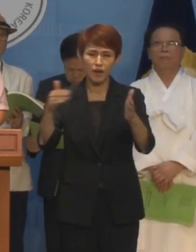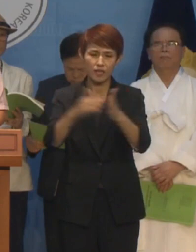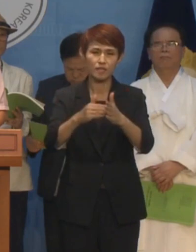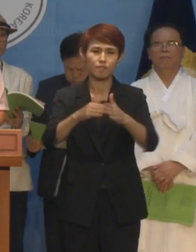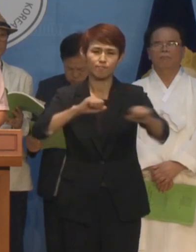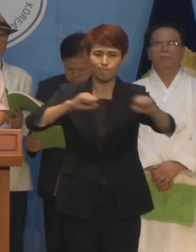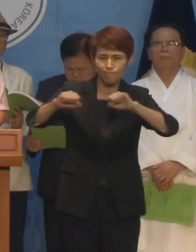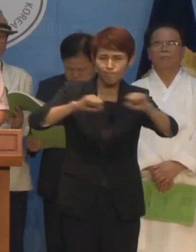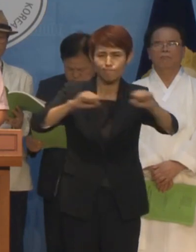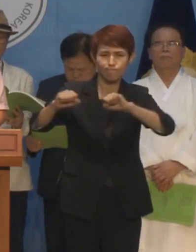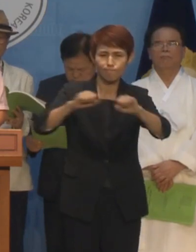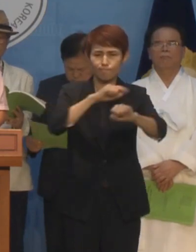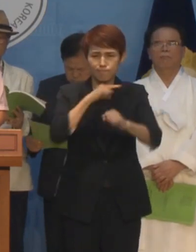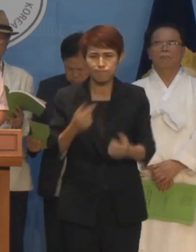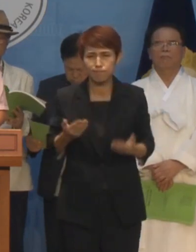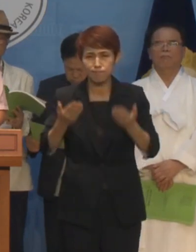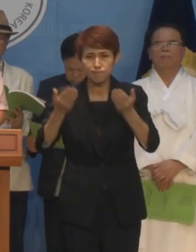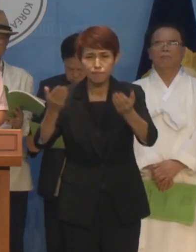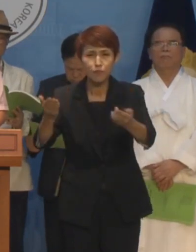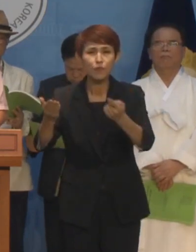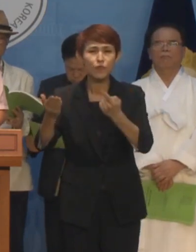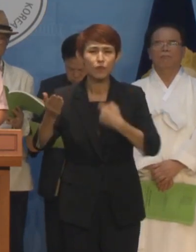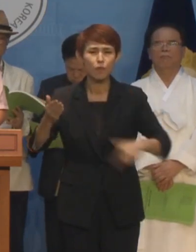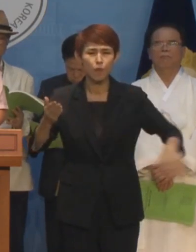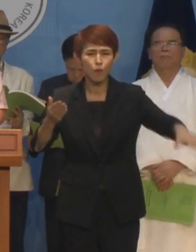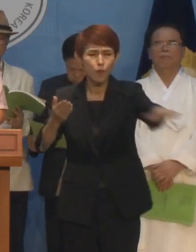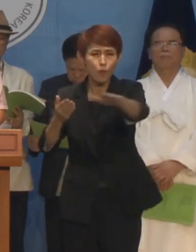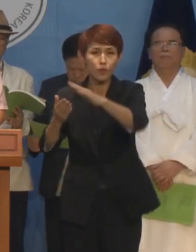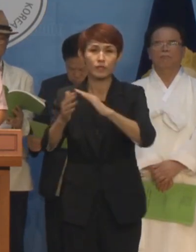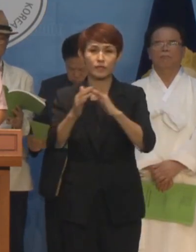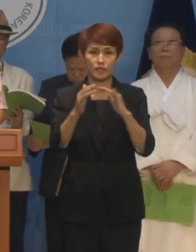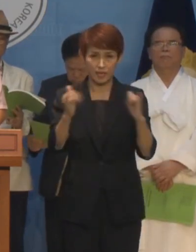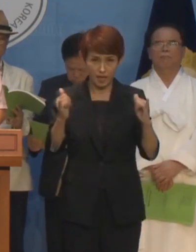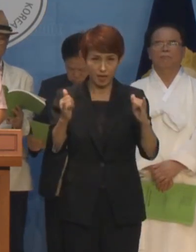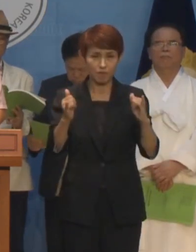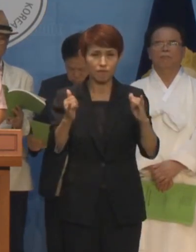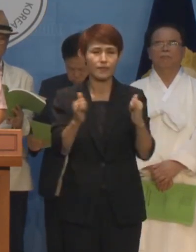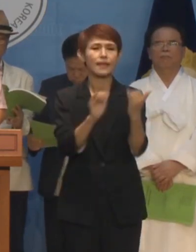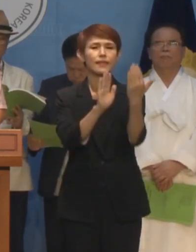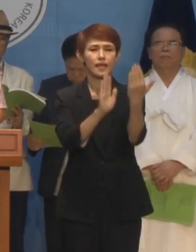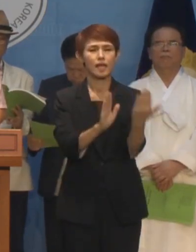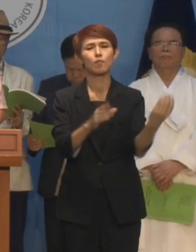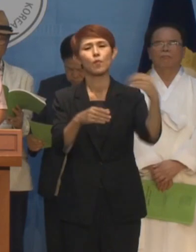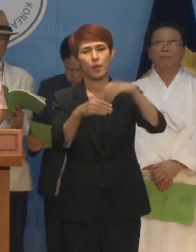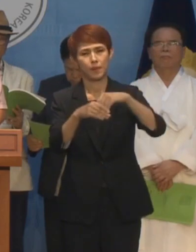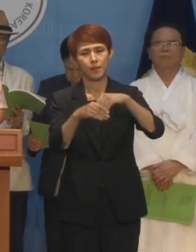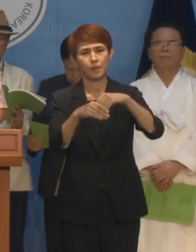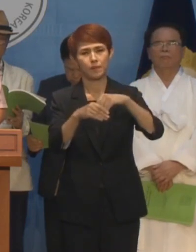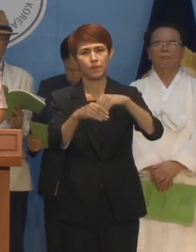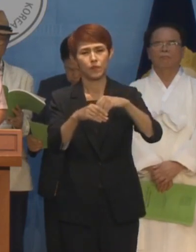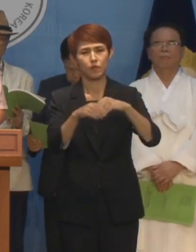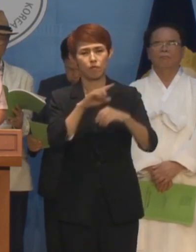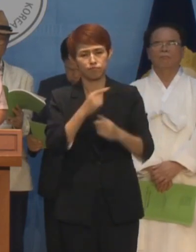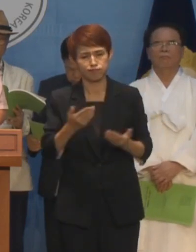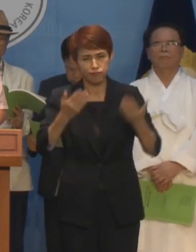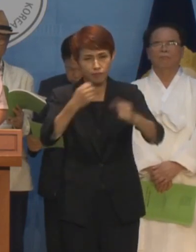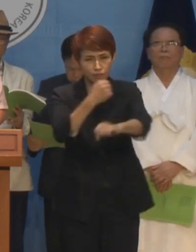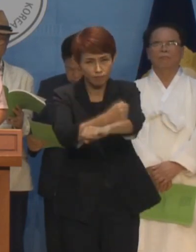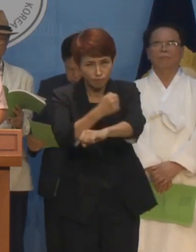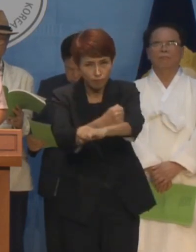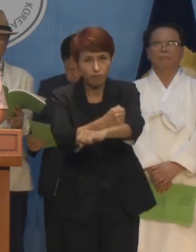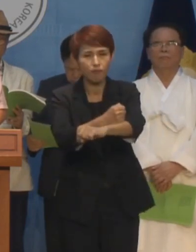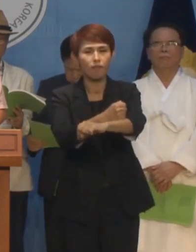참여하여 헌신하고 희생된 모든 사람을 그 대상으로 포함하고 헌신과 희생의